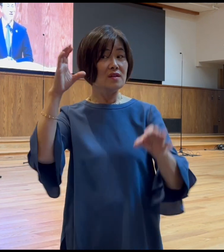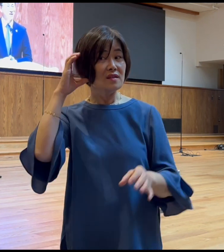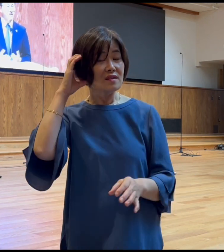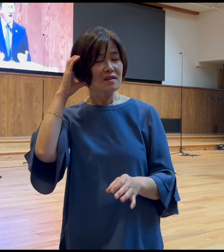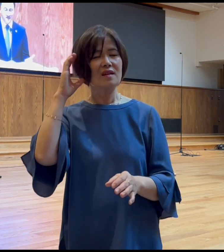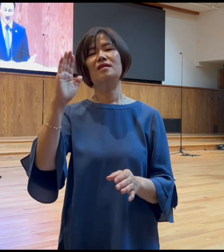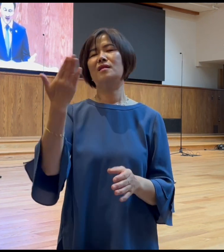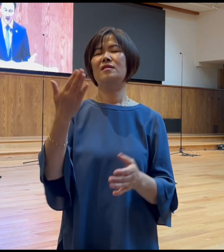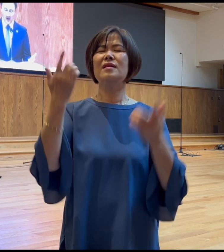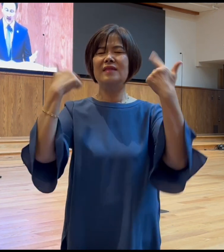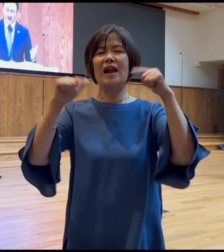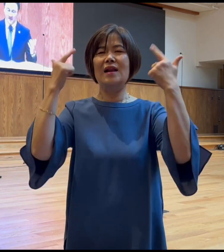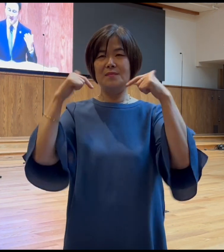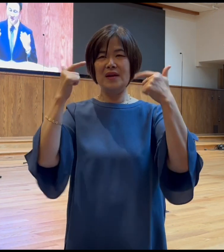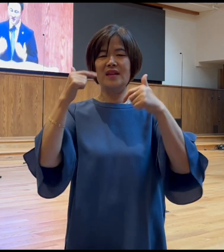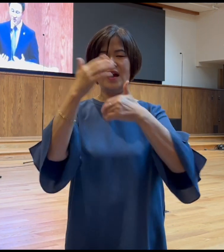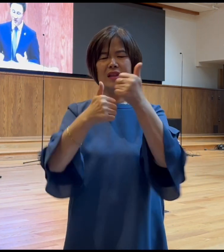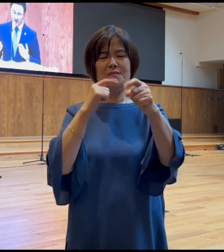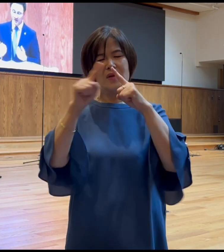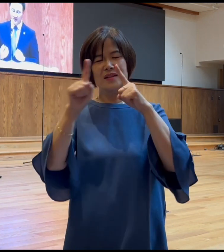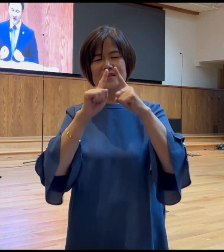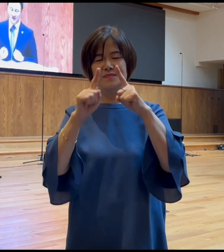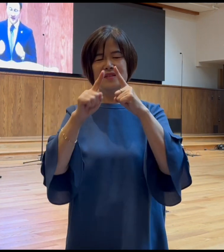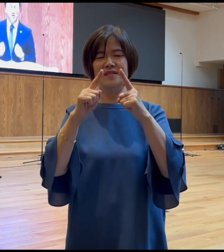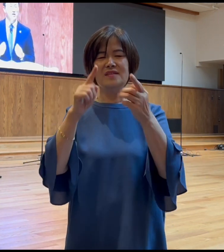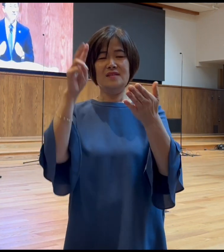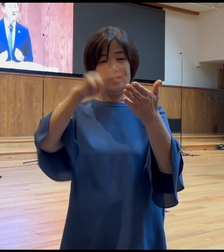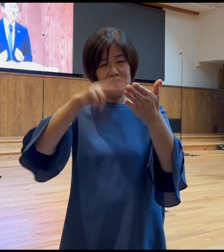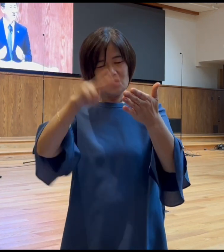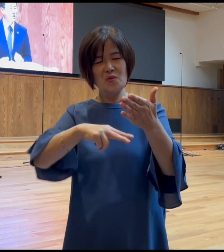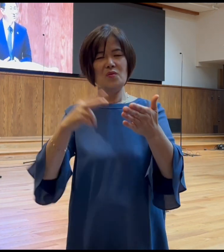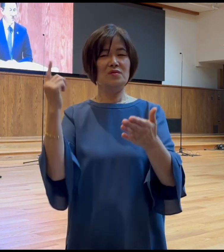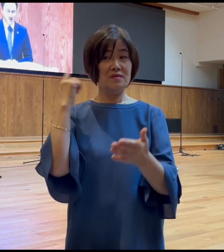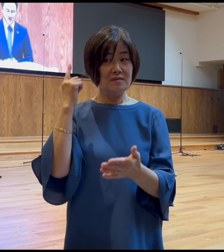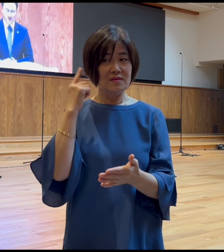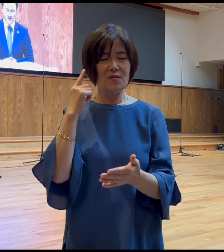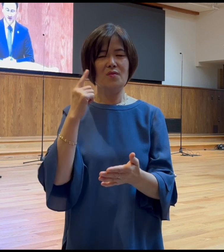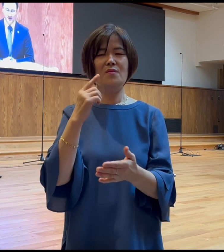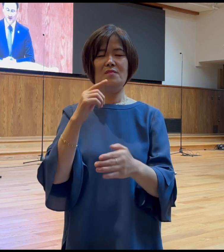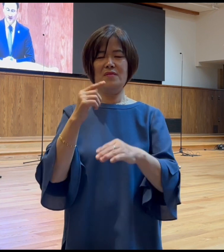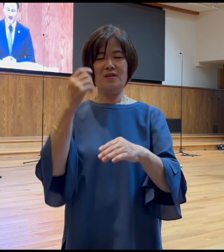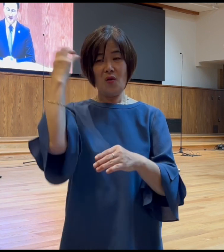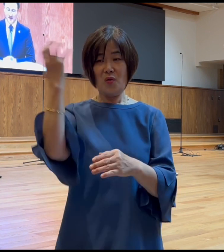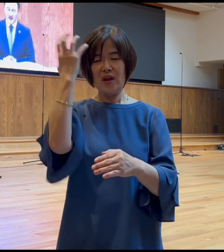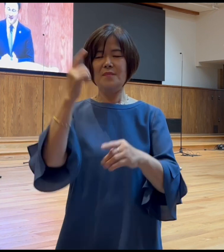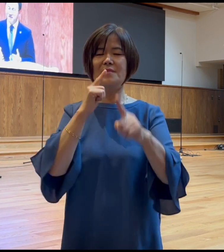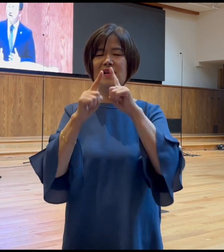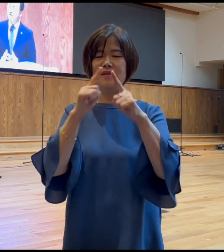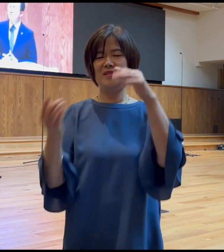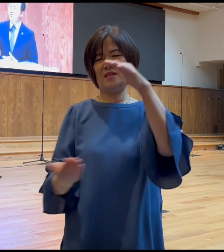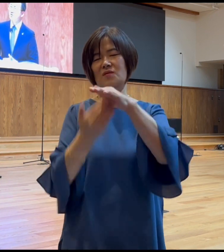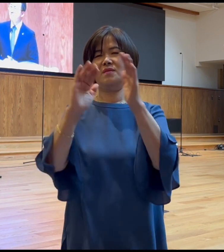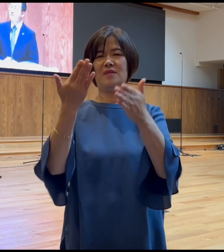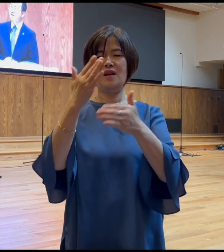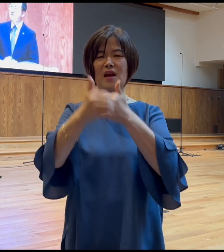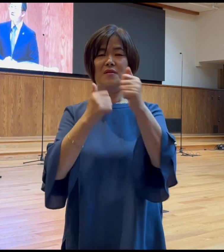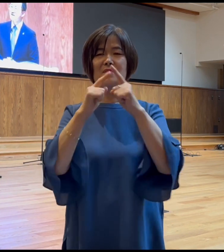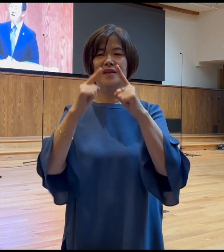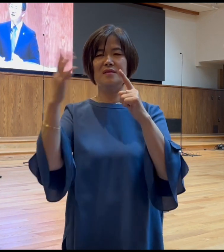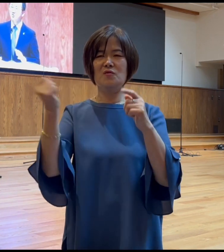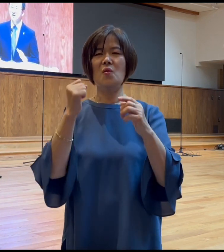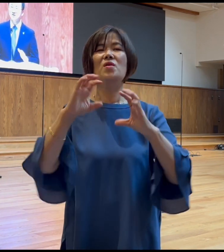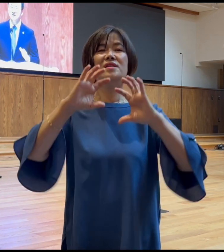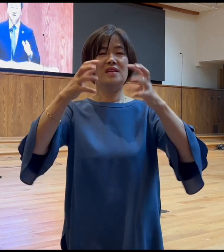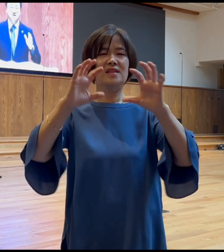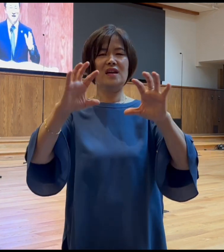것은 날마다 하나님의 말씀을 듣고 읽고 내 영혼의 말씀을 채우는 것이죠. 하나님의 말씀으로